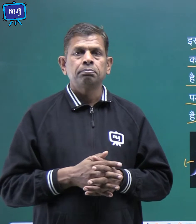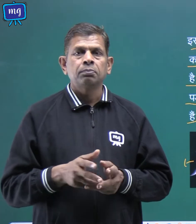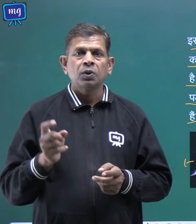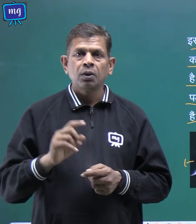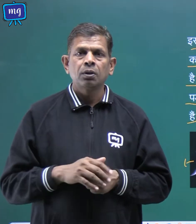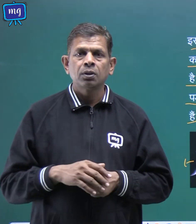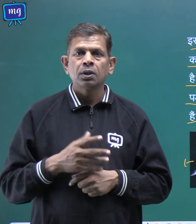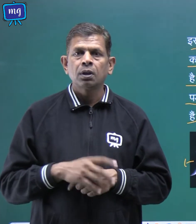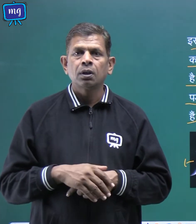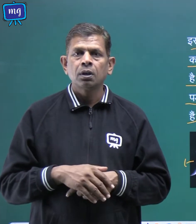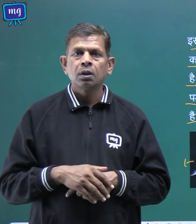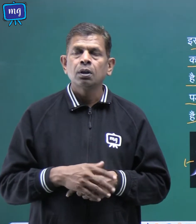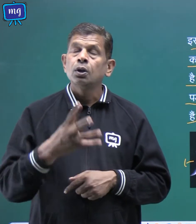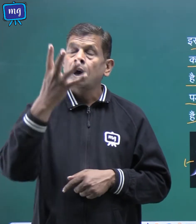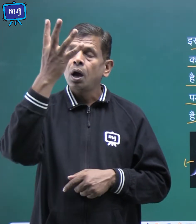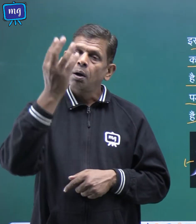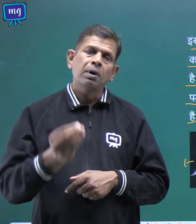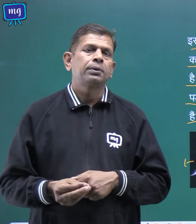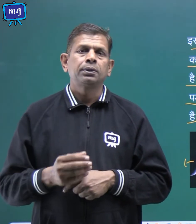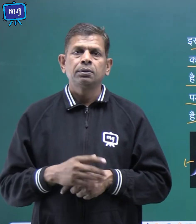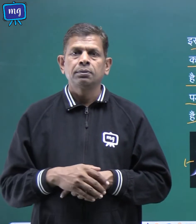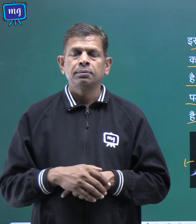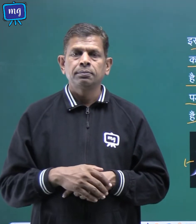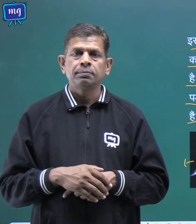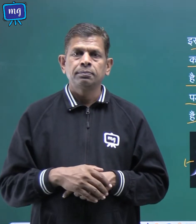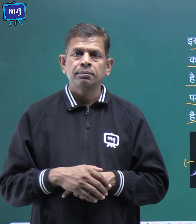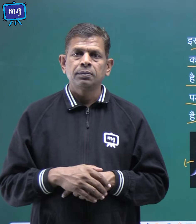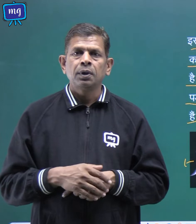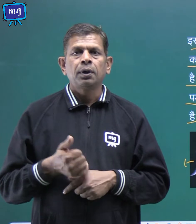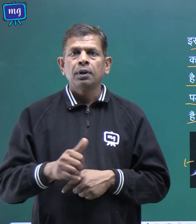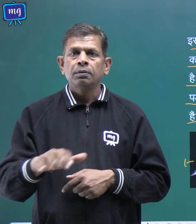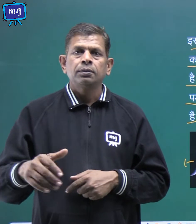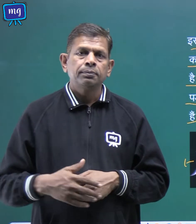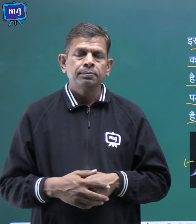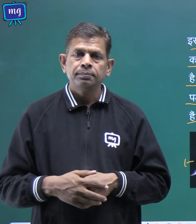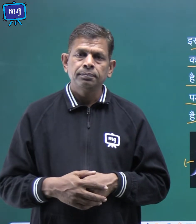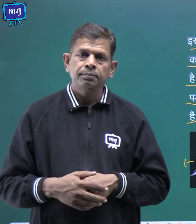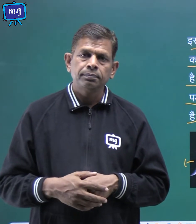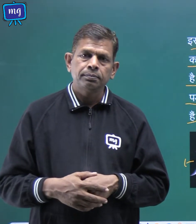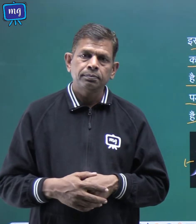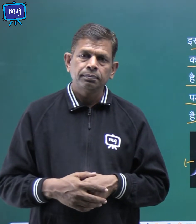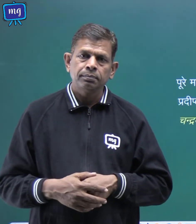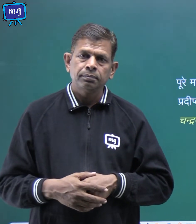तो वो क्या कहलाता है? अमावस्या। ठीक है बच्चों।